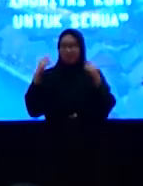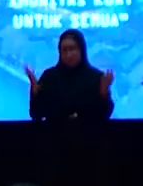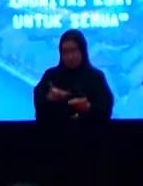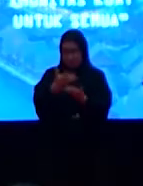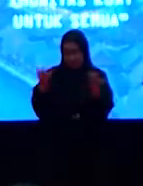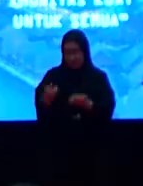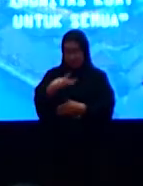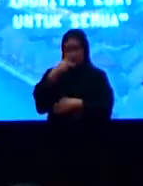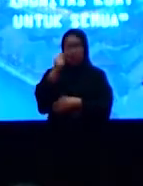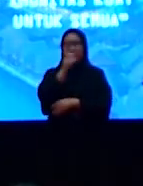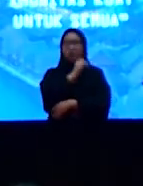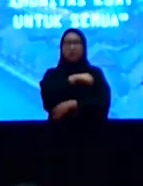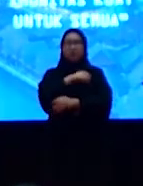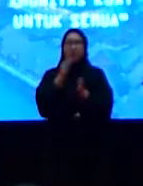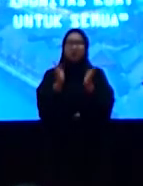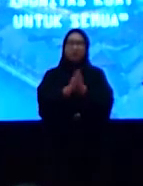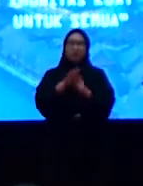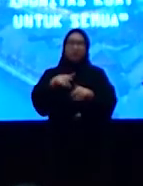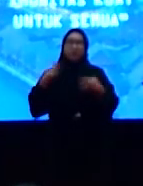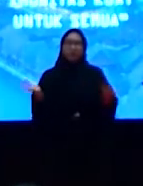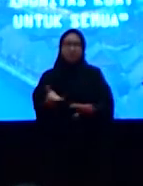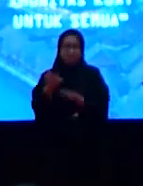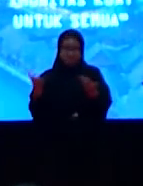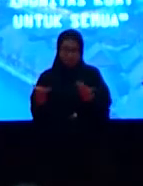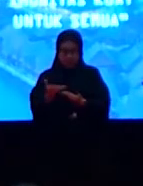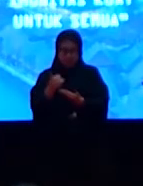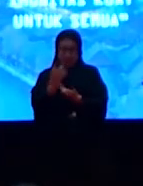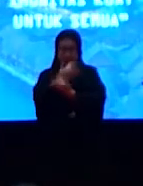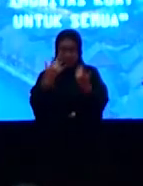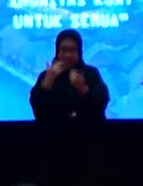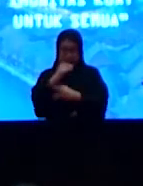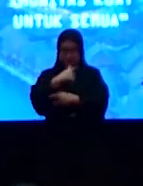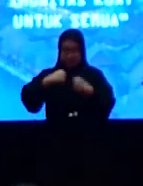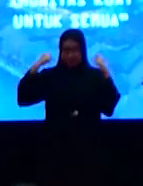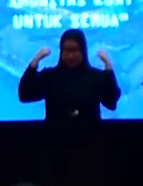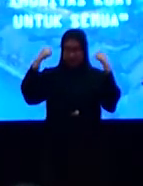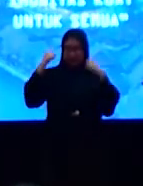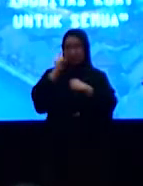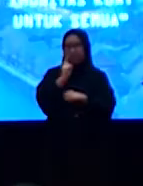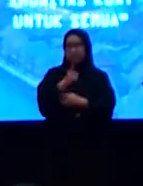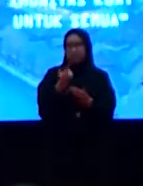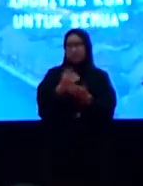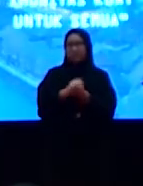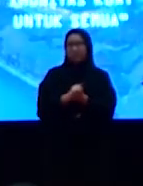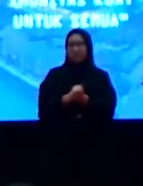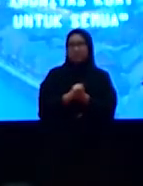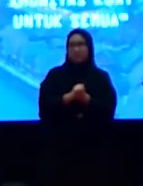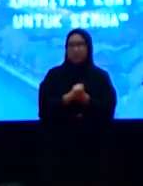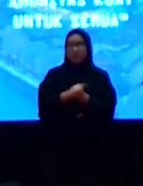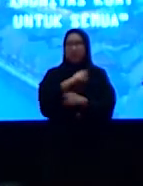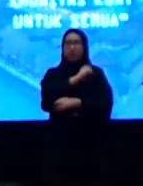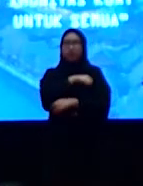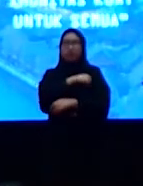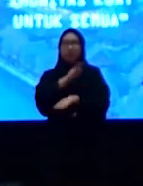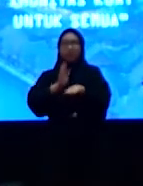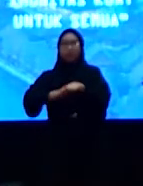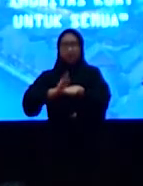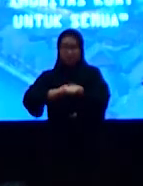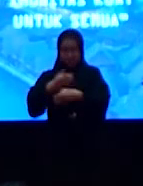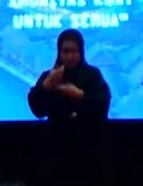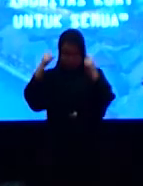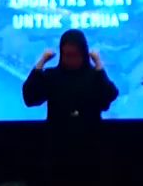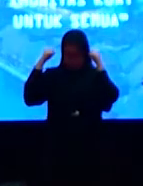ekonomi sosial dan budaya menuju masyarakat sejahtera dengan imunitas ekonomi sosial budaya dan